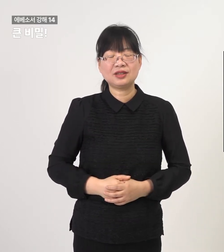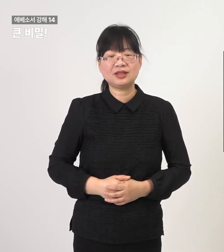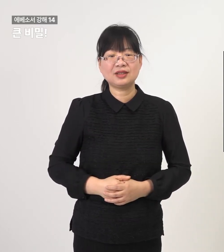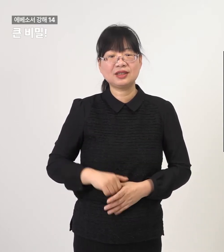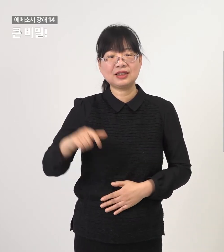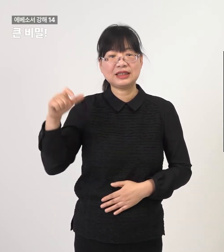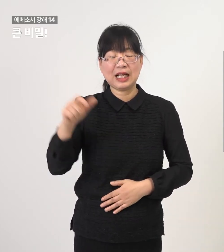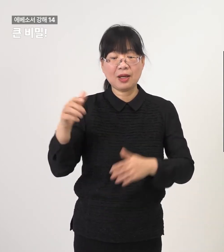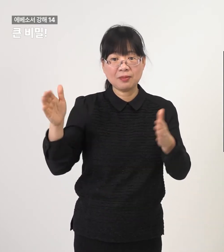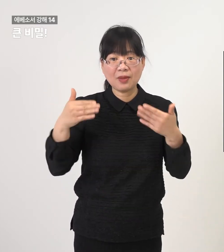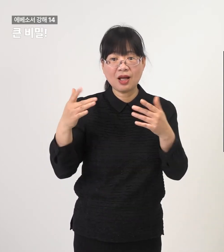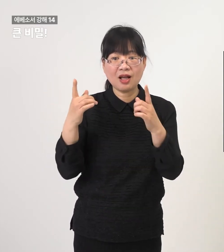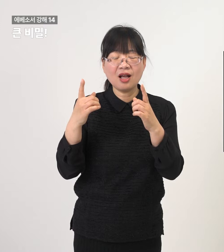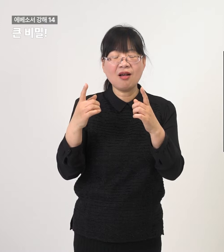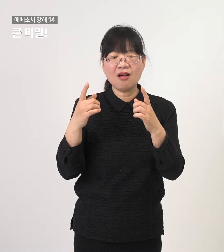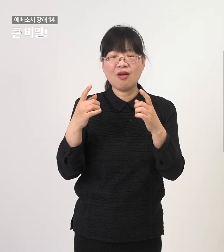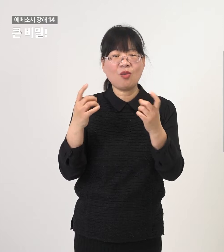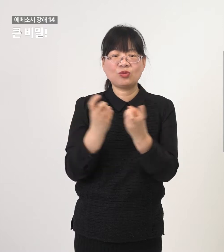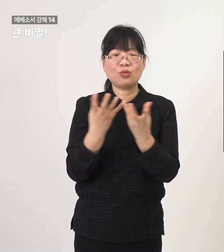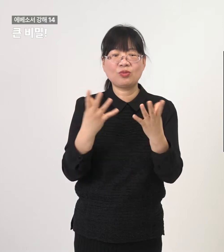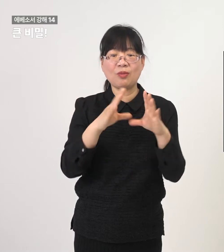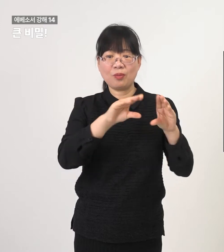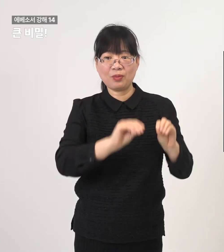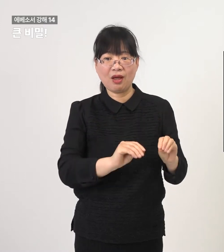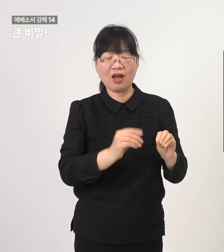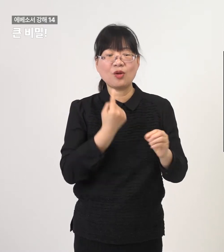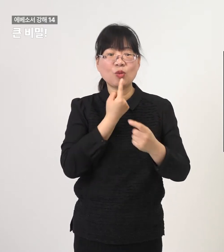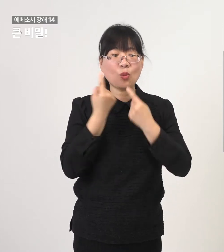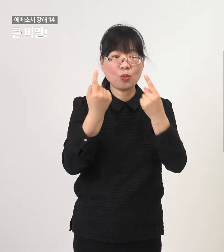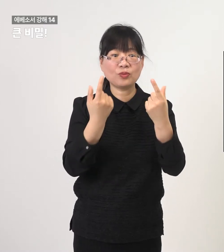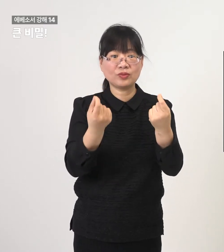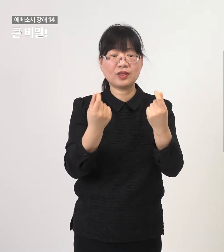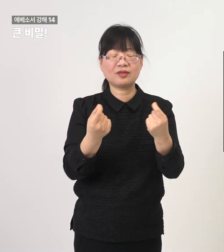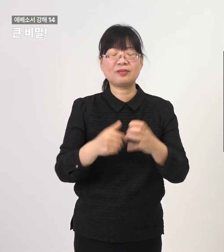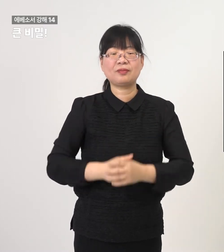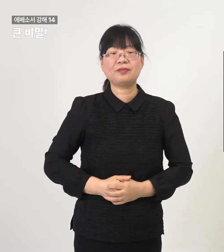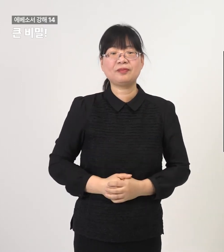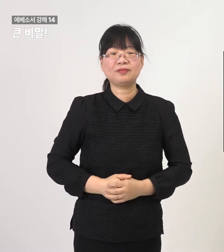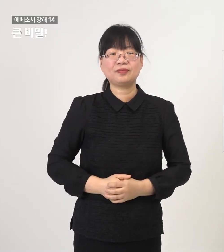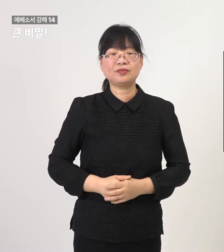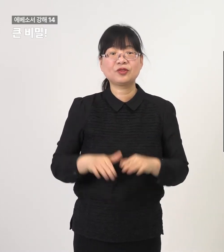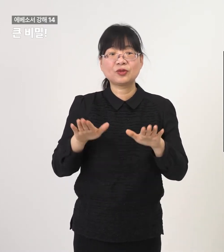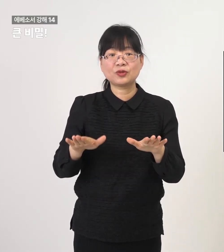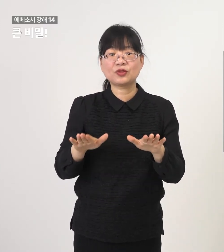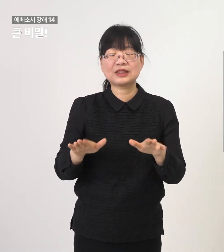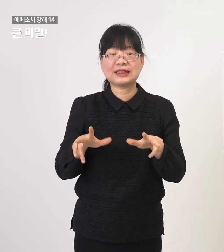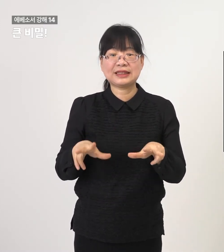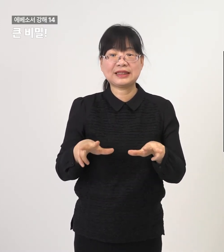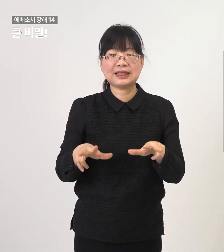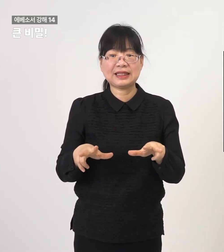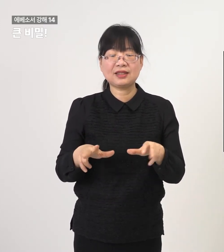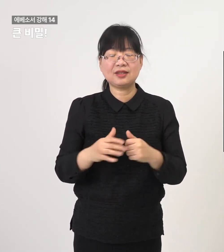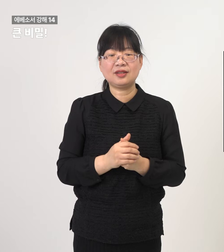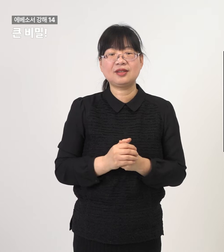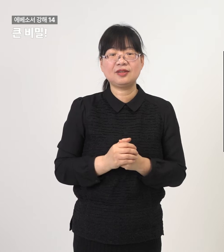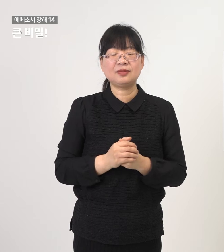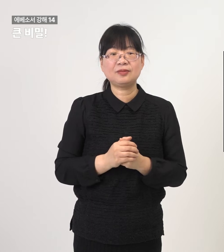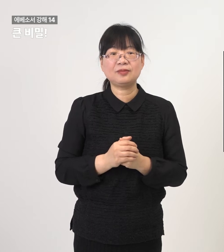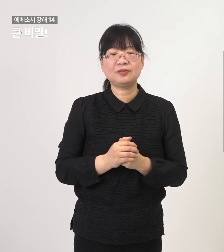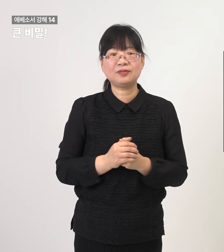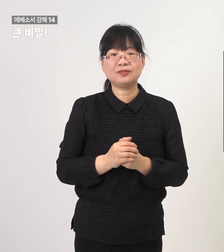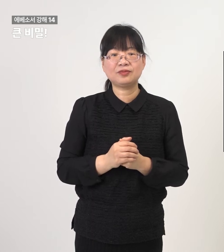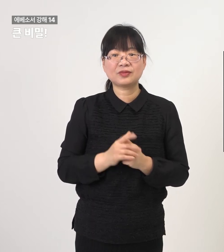바람 앞에 꺼져버리는 촛불 같아요. 그래서 오늘도 이제 그